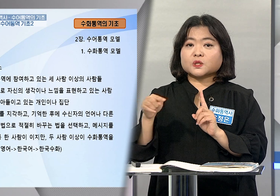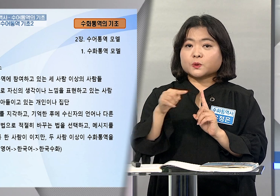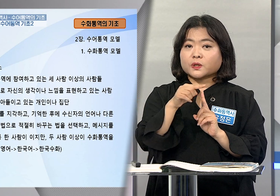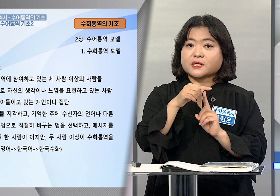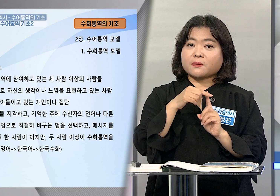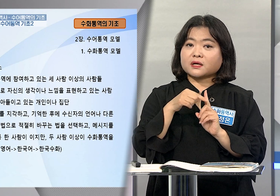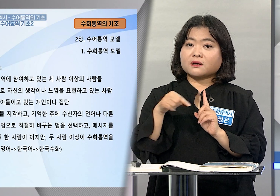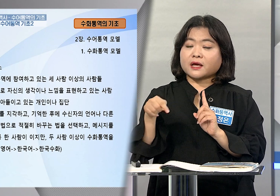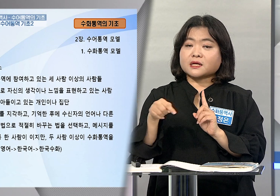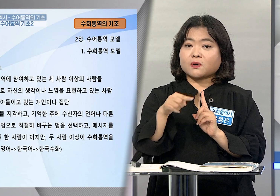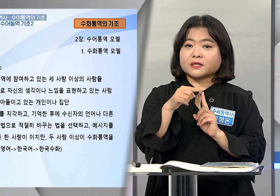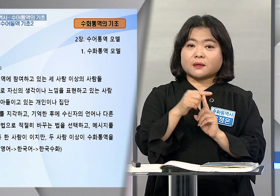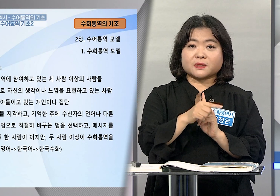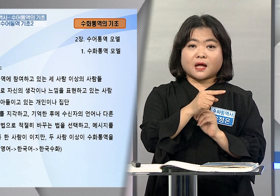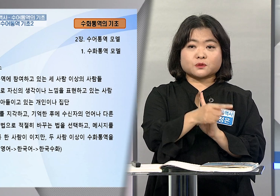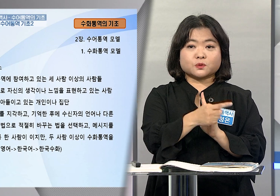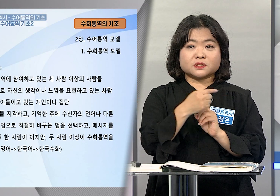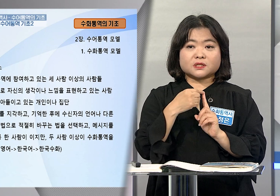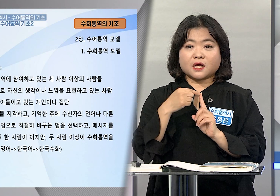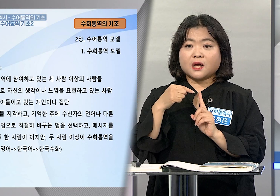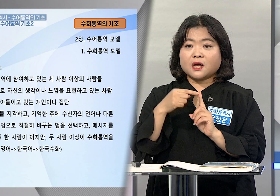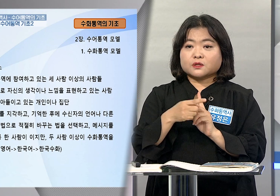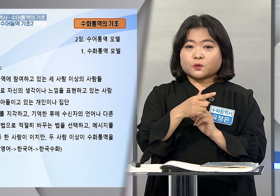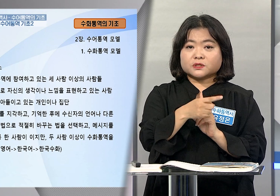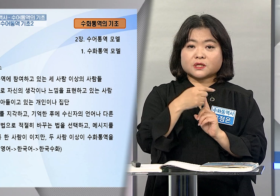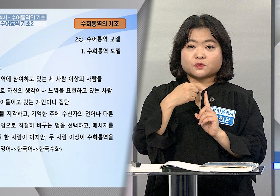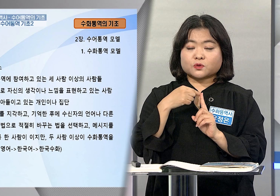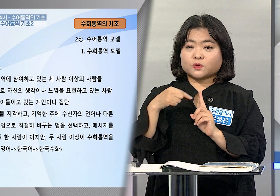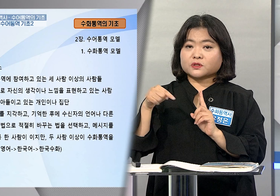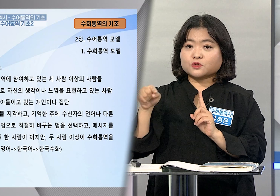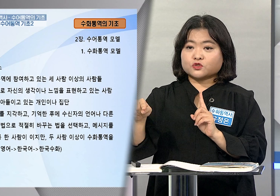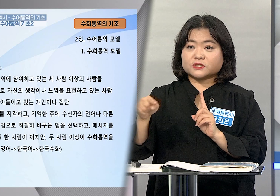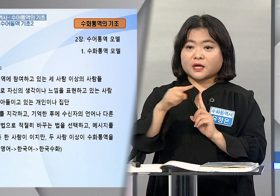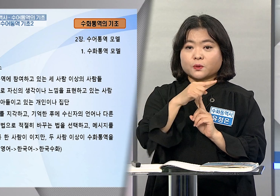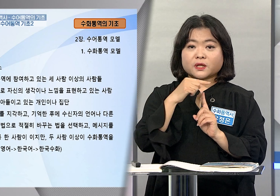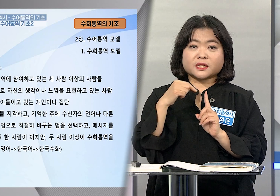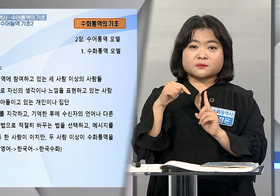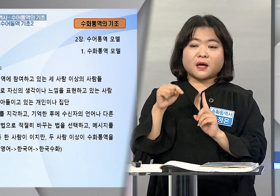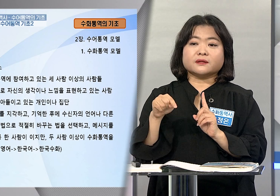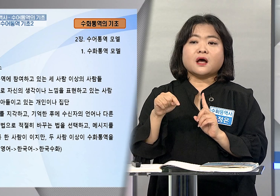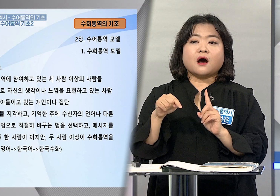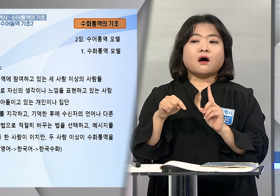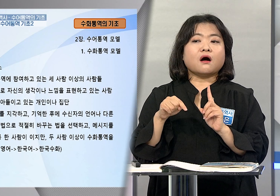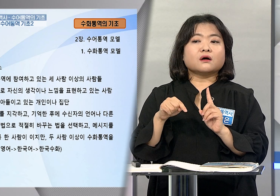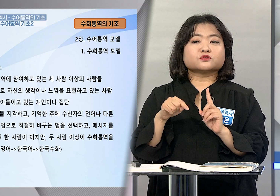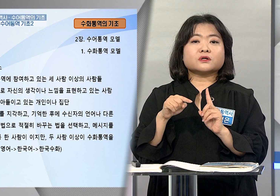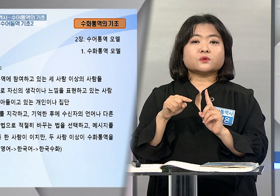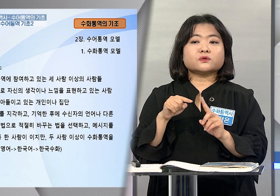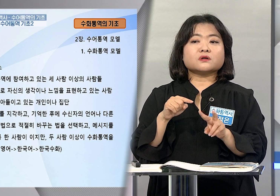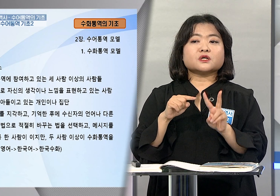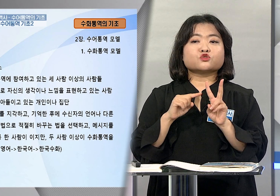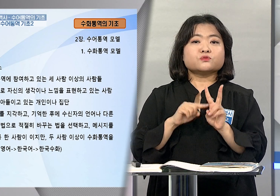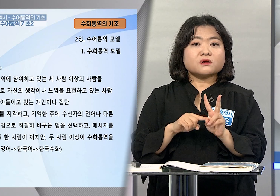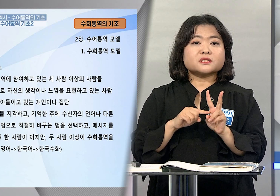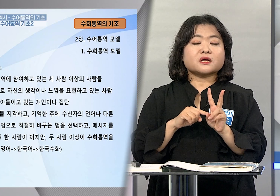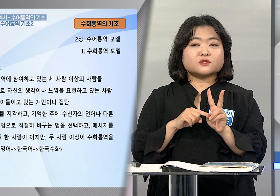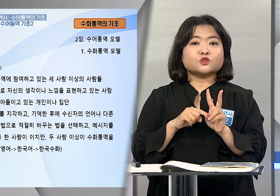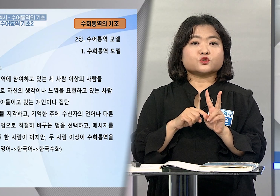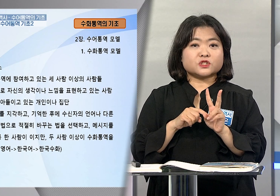이렇게 삼각형의 상황이 됩니다. 송신자, 수화 통역사, 수신자 이렇게 되지만 수화 통역이 2명 이상이 설 수